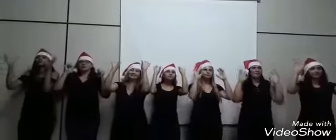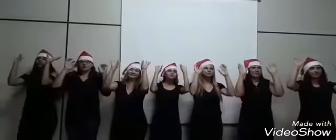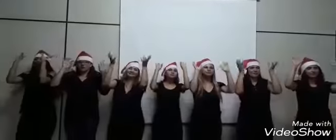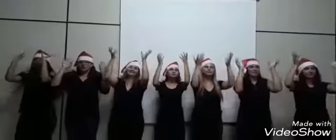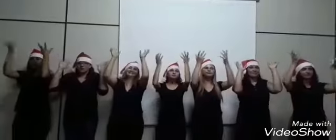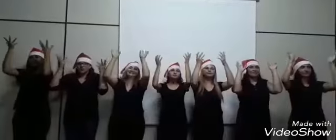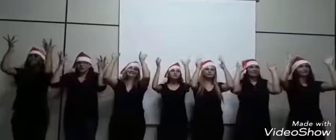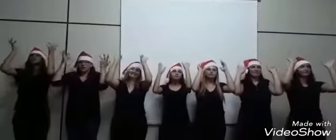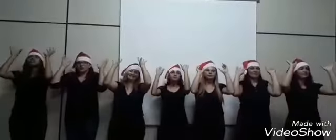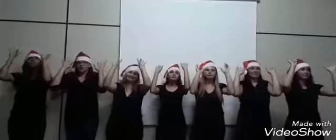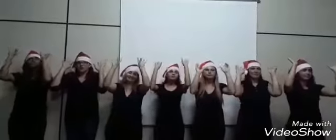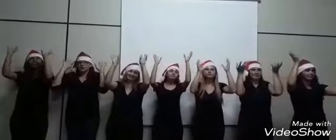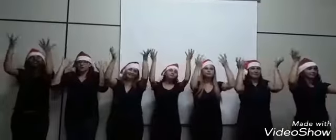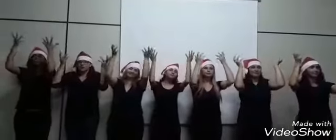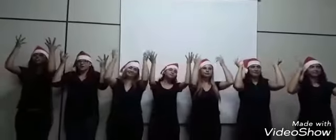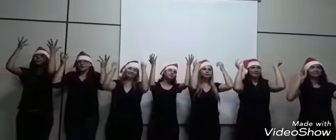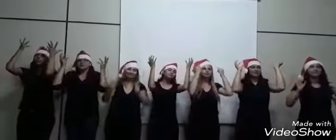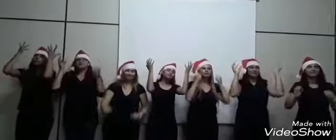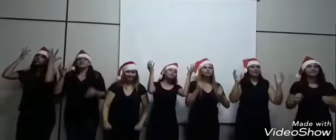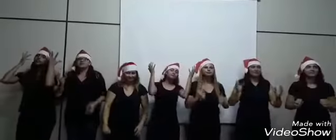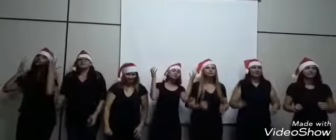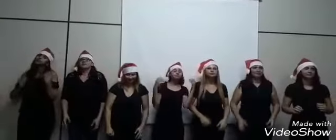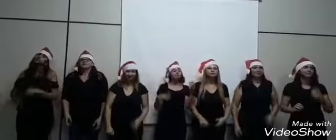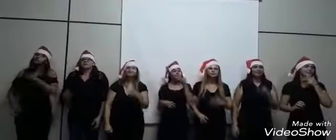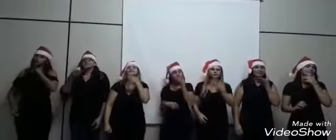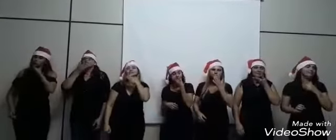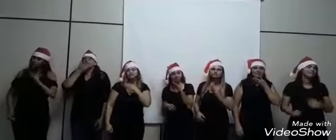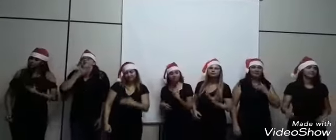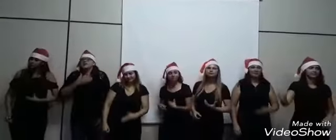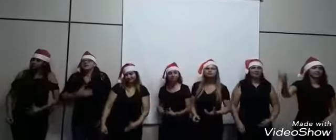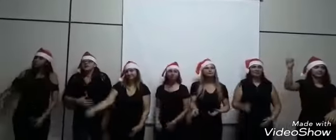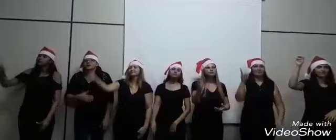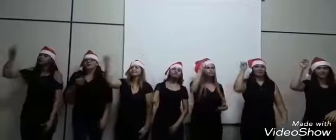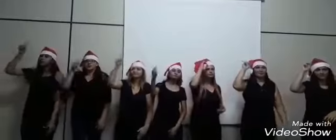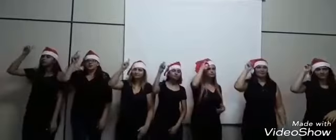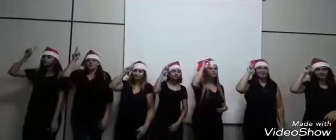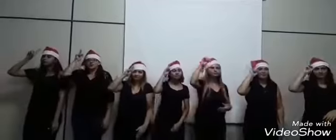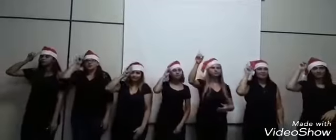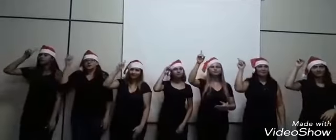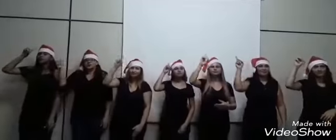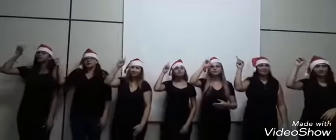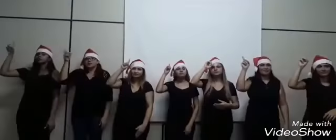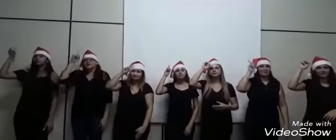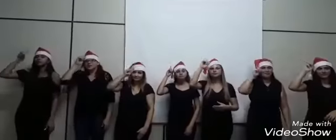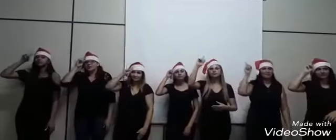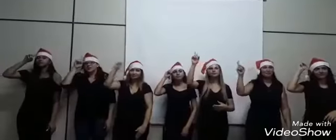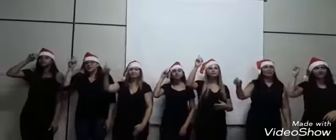com que fosse Natal todo dia